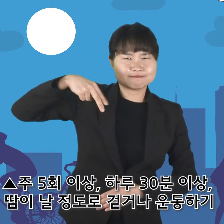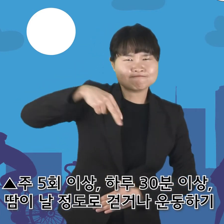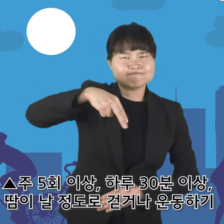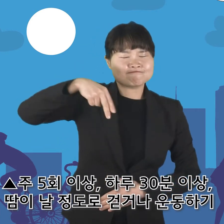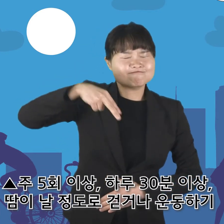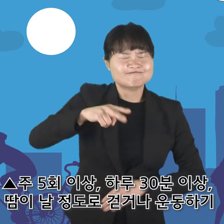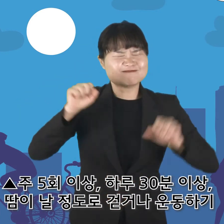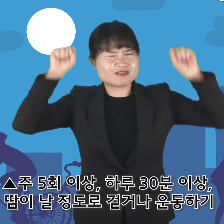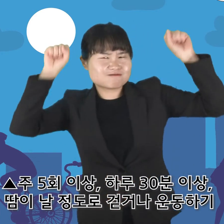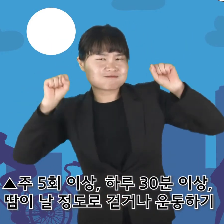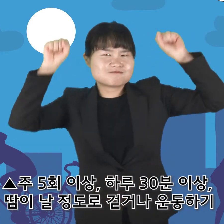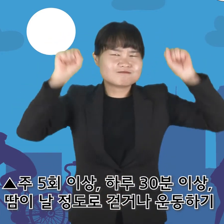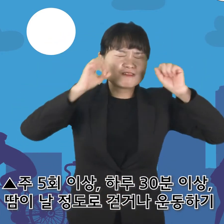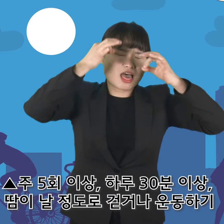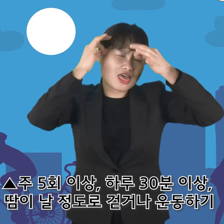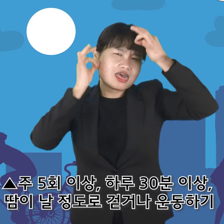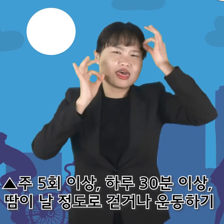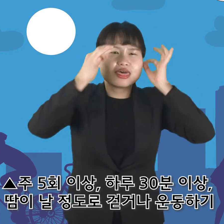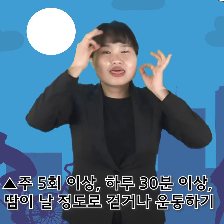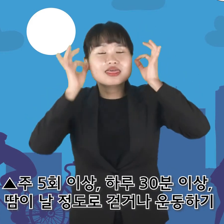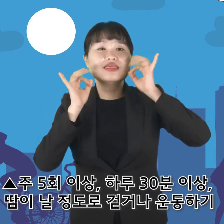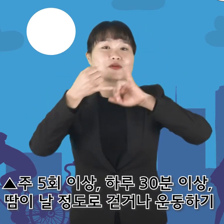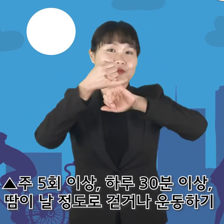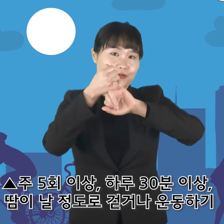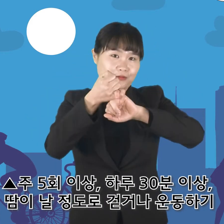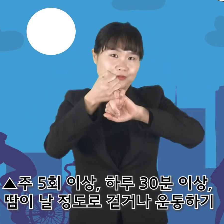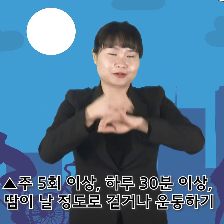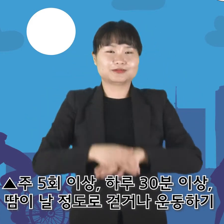이상, 땀이 날 정도로 걷거나 운동하기,